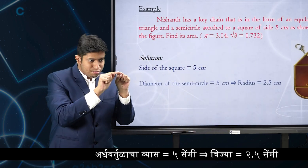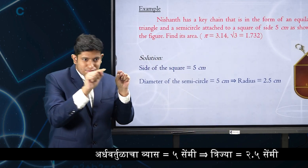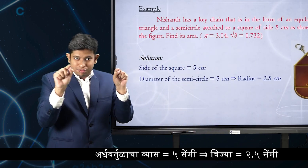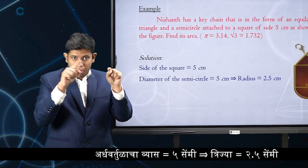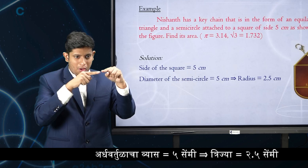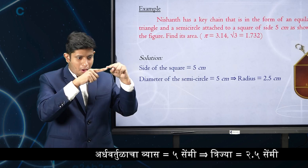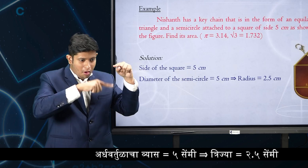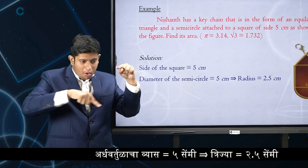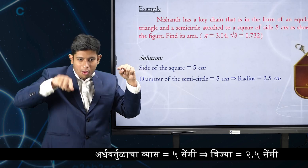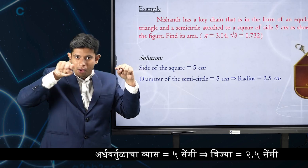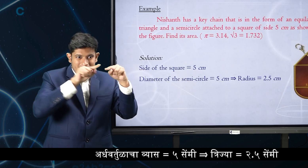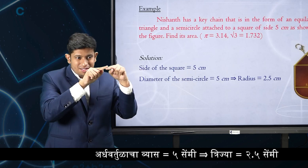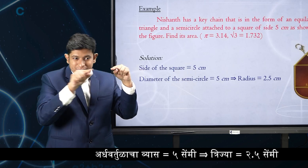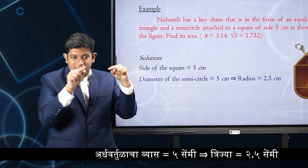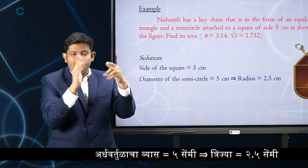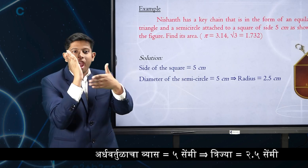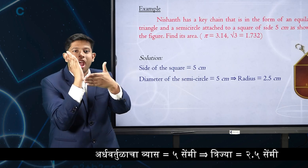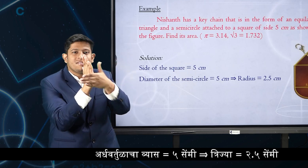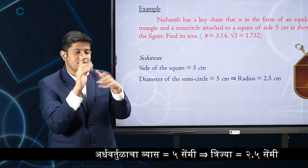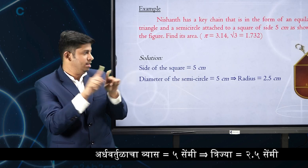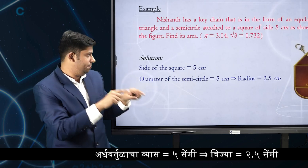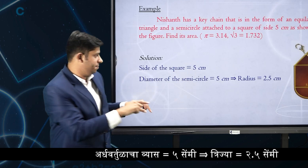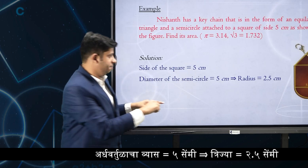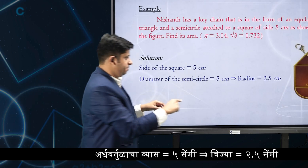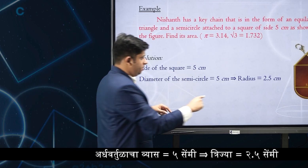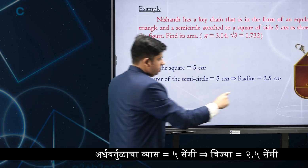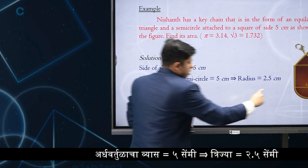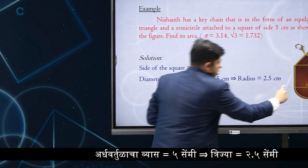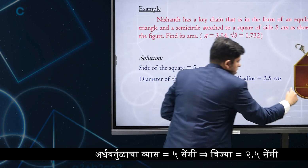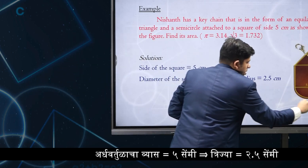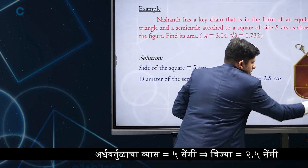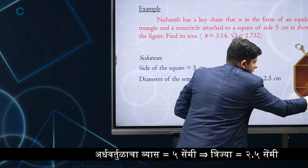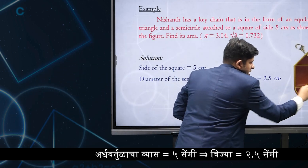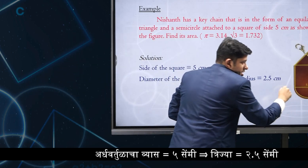अर्धवर्तुळाचा व्यास 5 सेंटीमीटर, त्रिज्या 2.5 सेंटीमीटर.